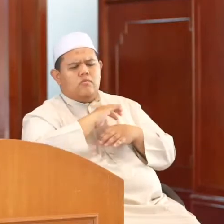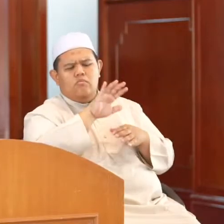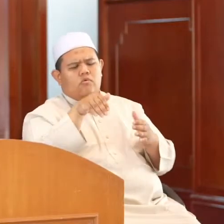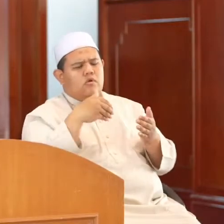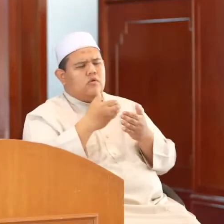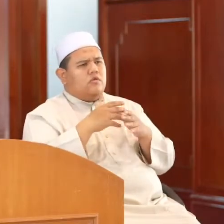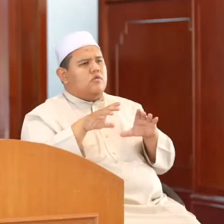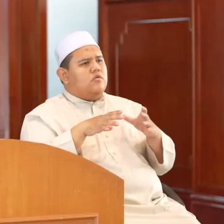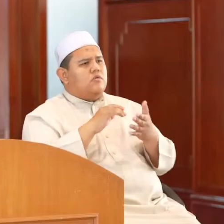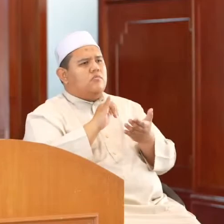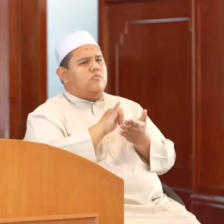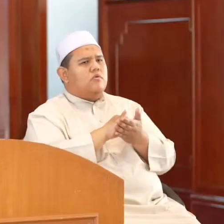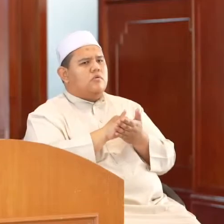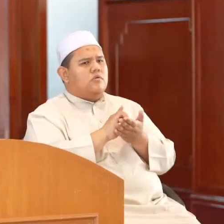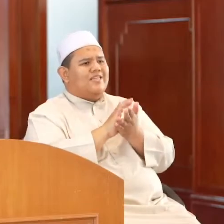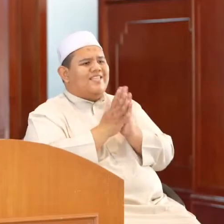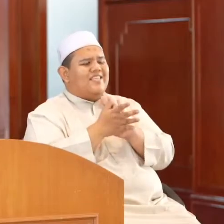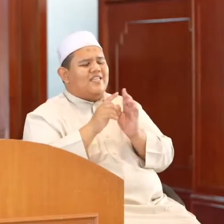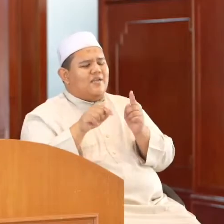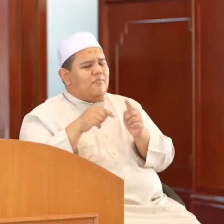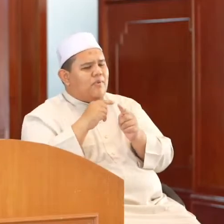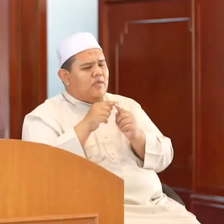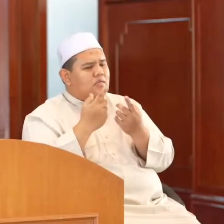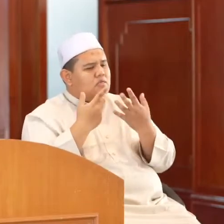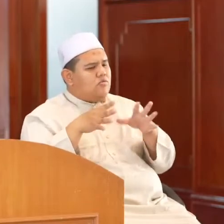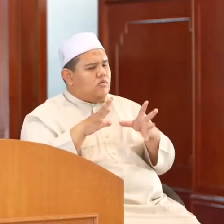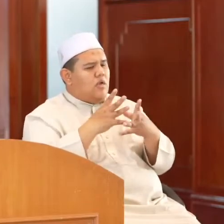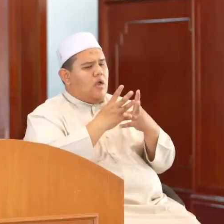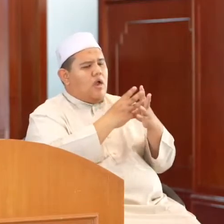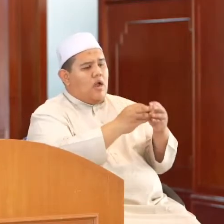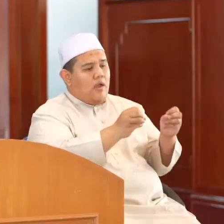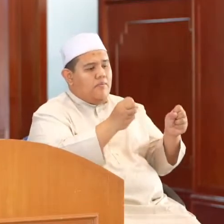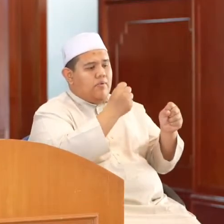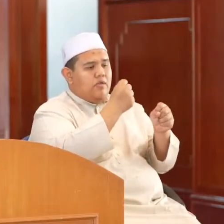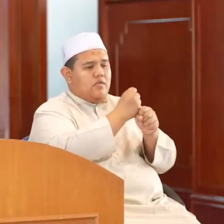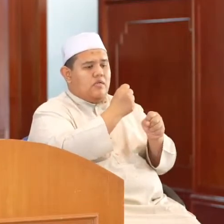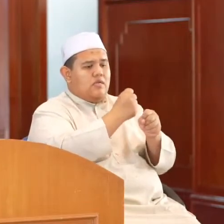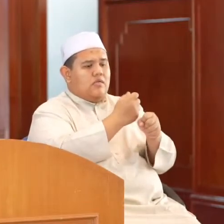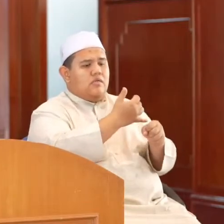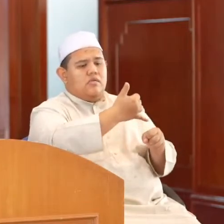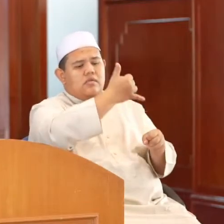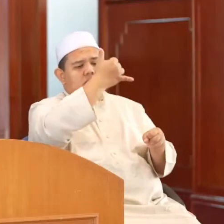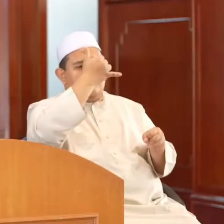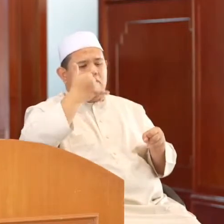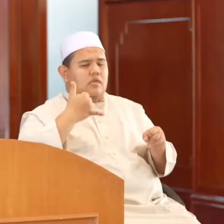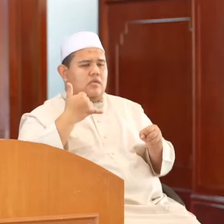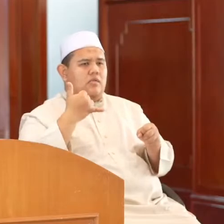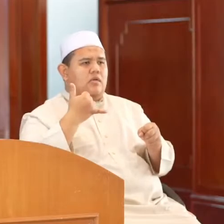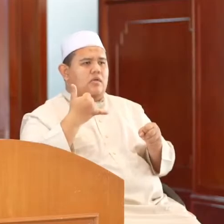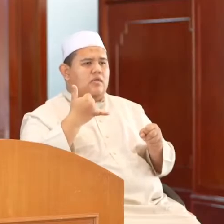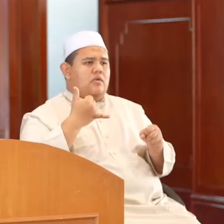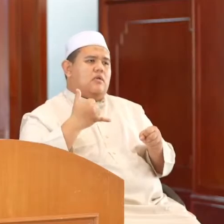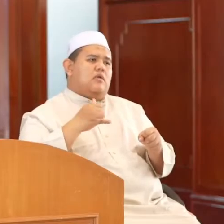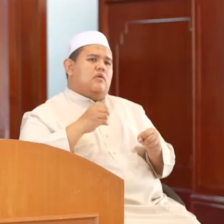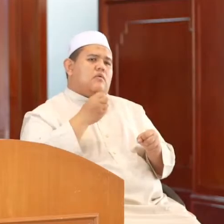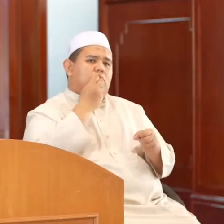sekali. Maka bila sudah selesai, datanglah keputusan daripada